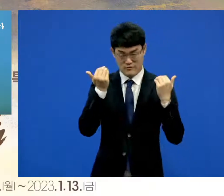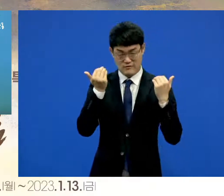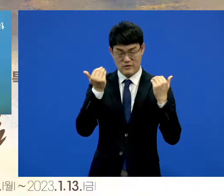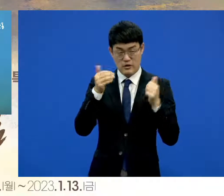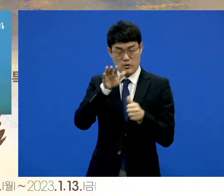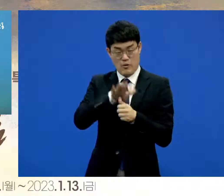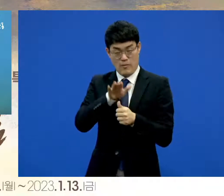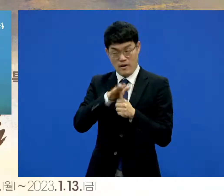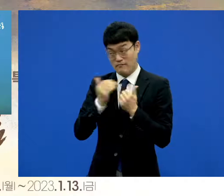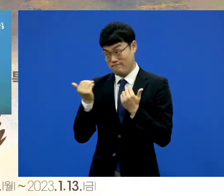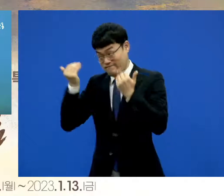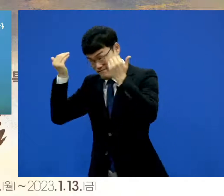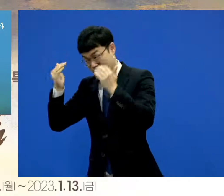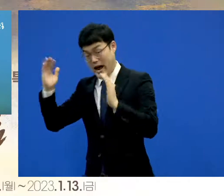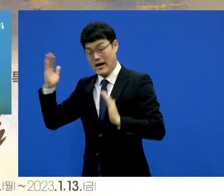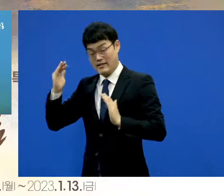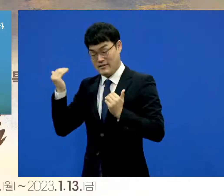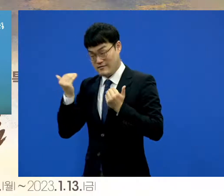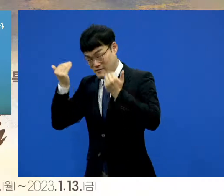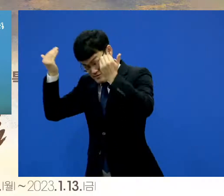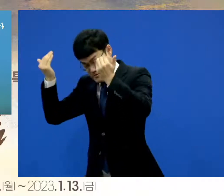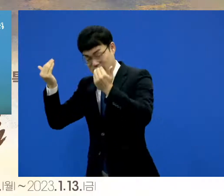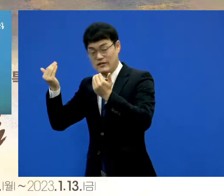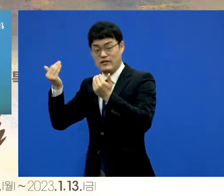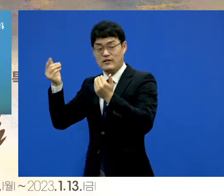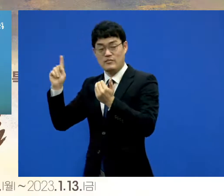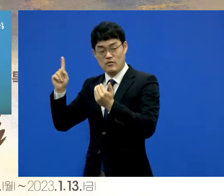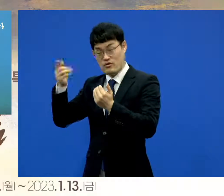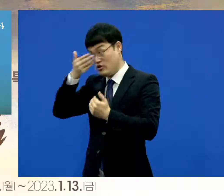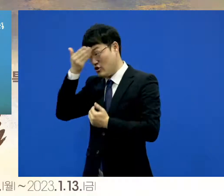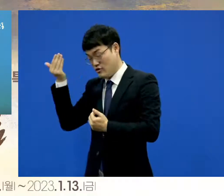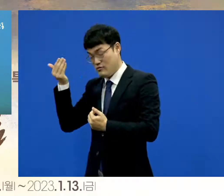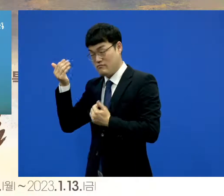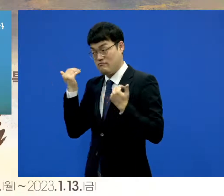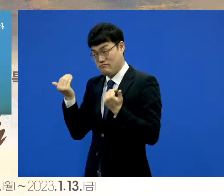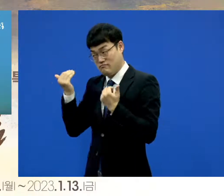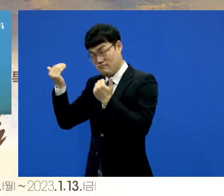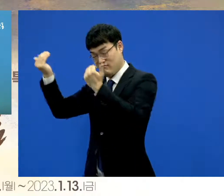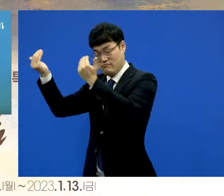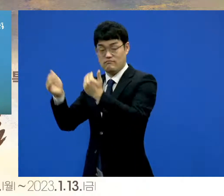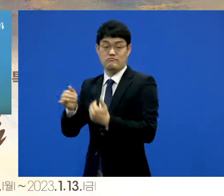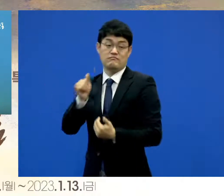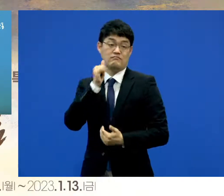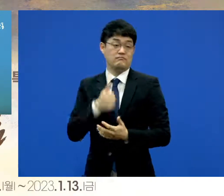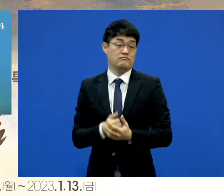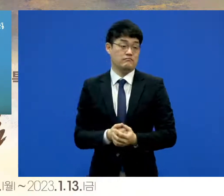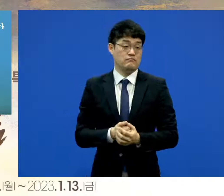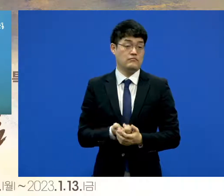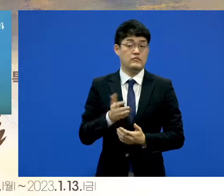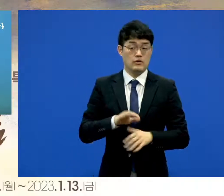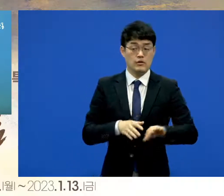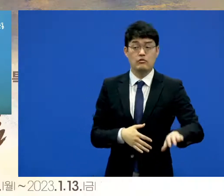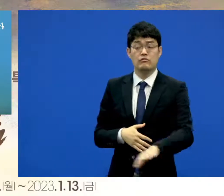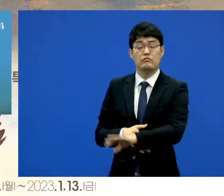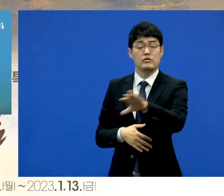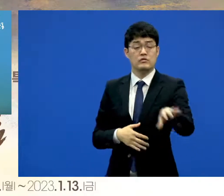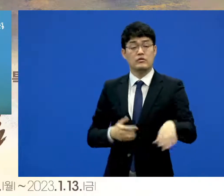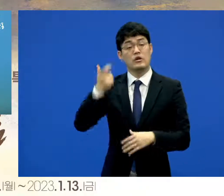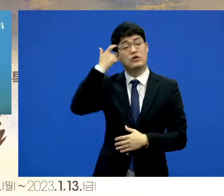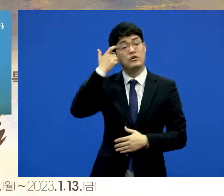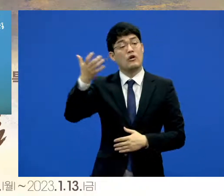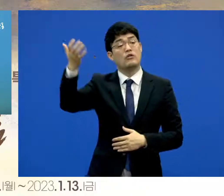근데 우리가 영적으로 보면 사춘기가 너무 긴 사람들이 있어요. 너무 길어. 실제적으로 요즘